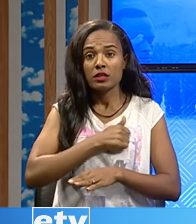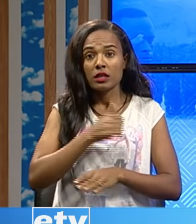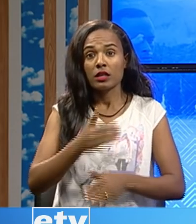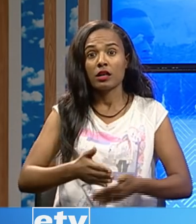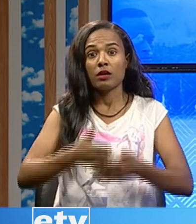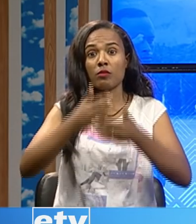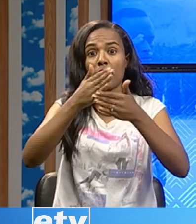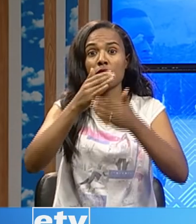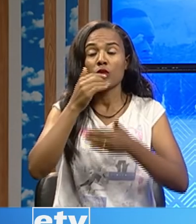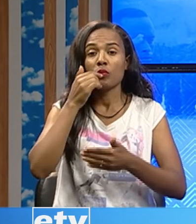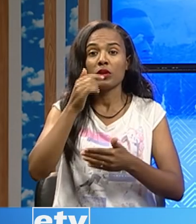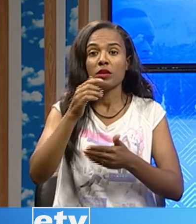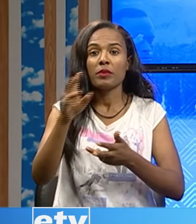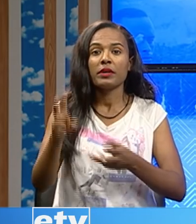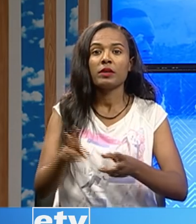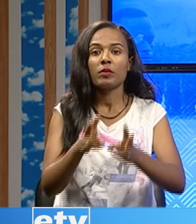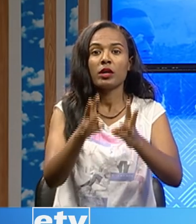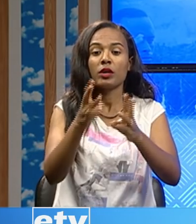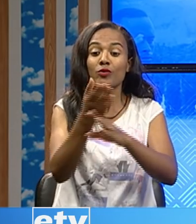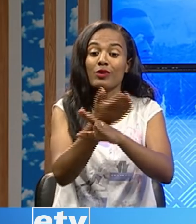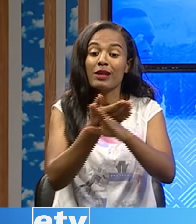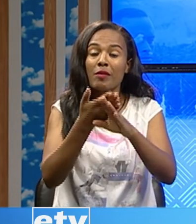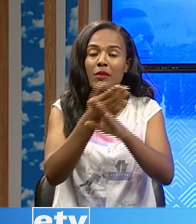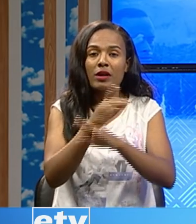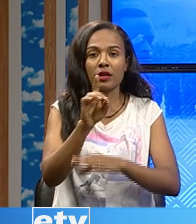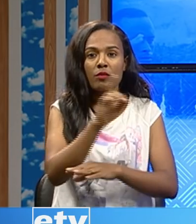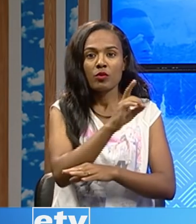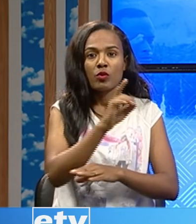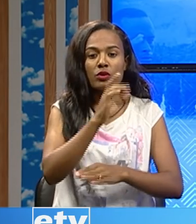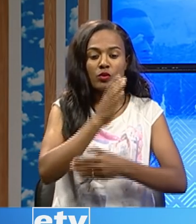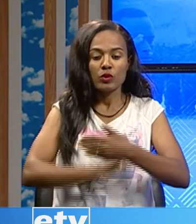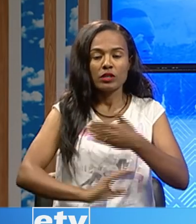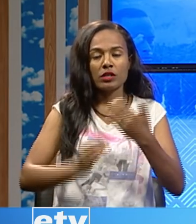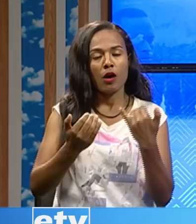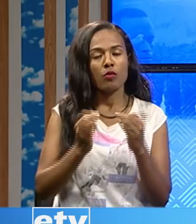ቢል በየመንገዱ ለማኝ የሚሆን ጄኔሬሽን አሁን የለም።